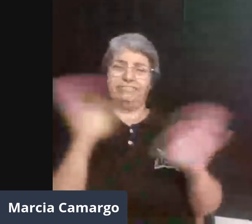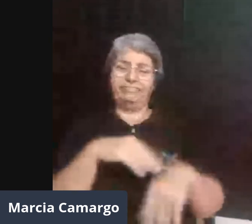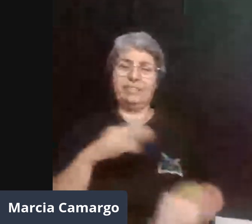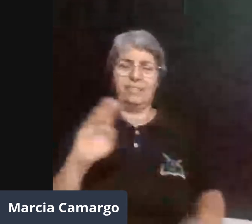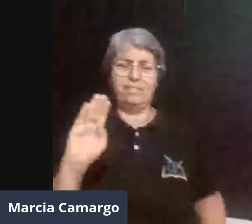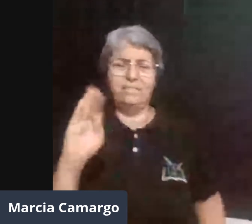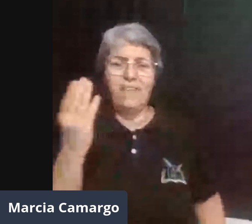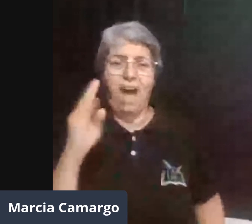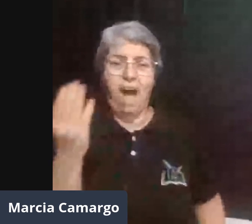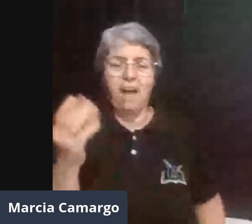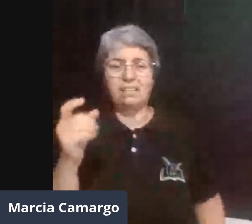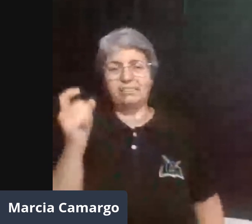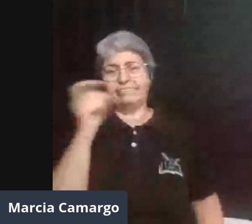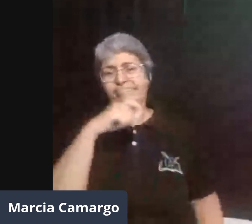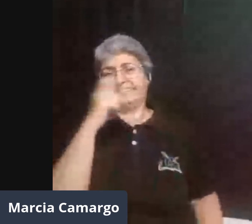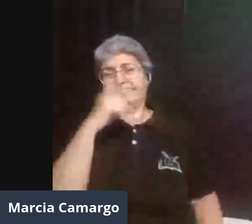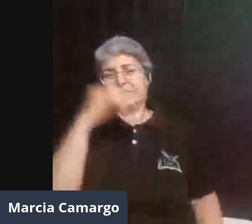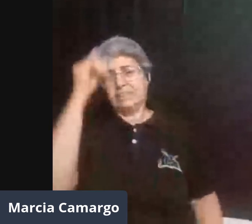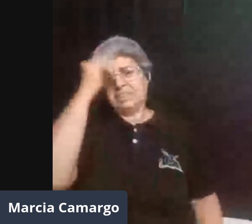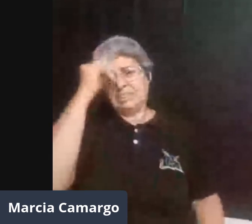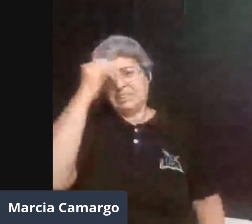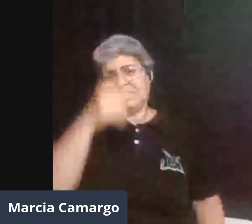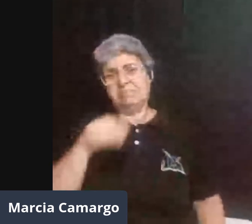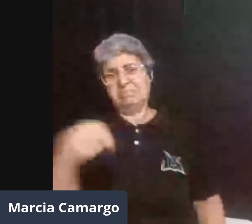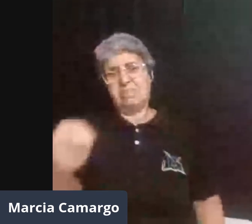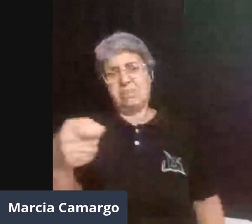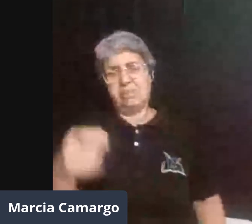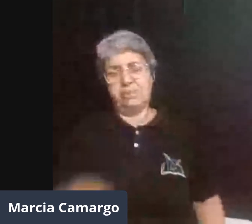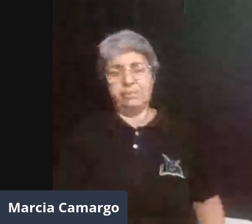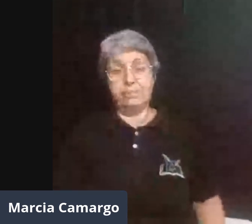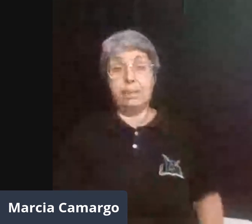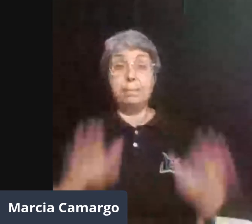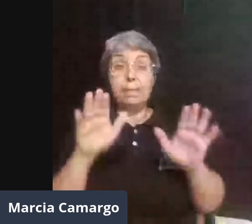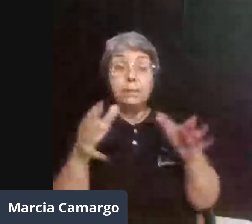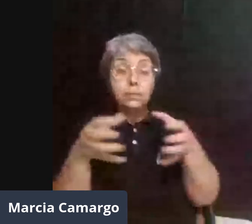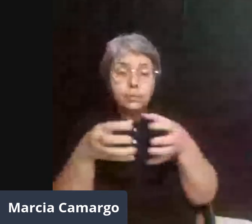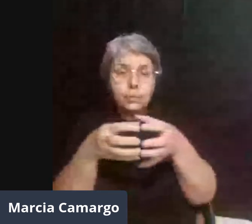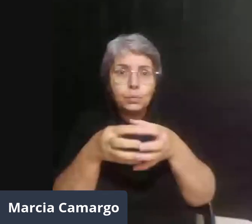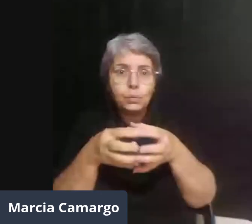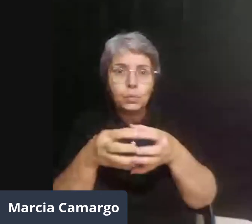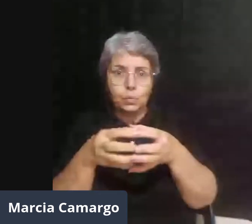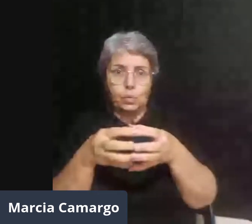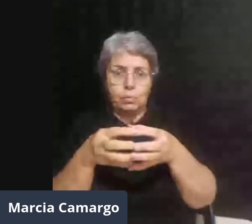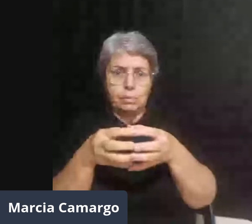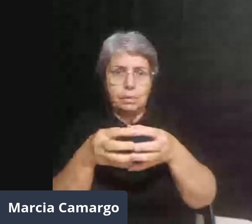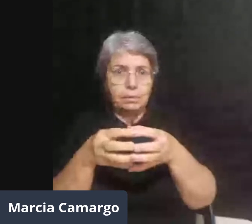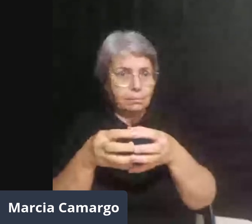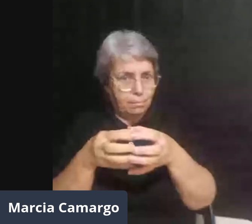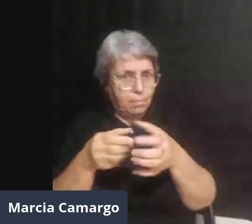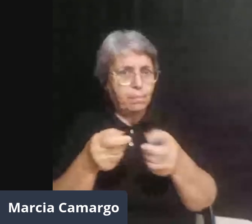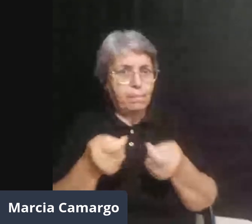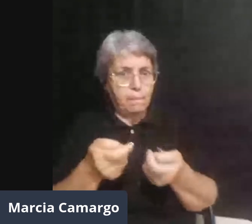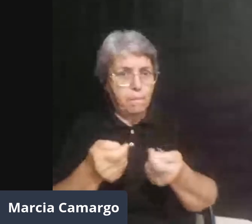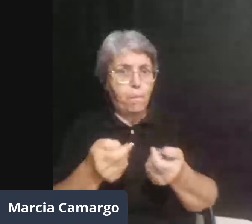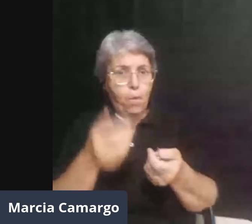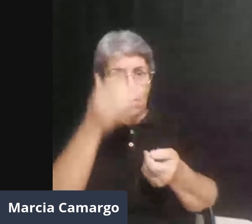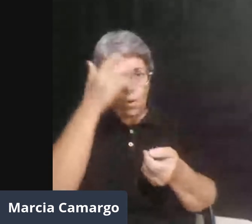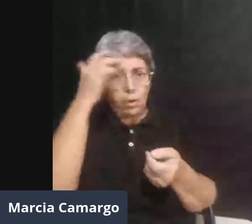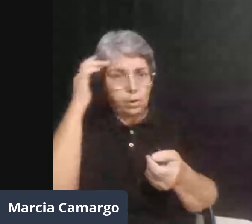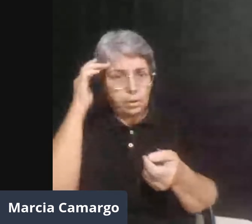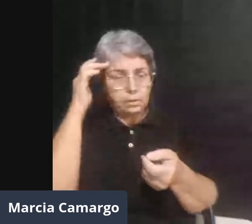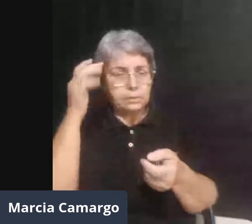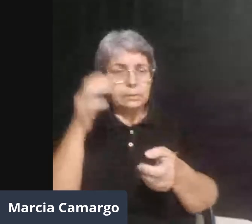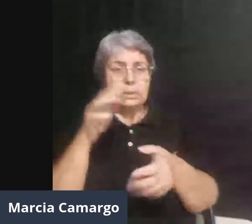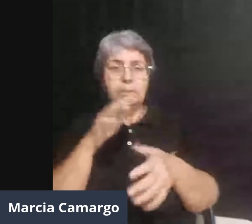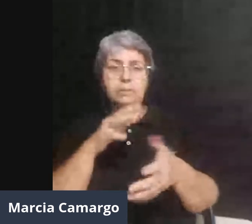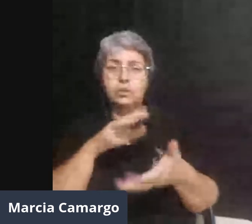um pequeno grupo de pessoas estava convencido de que esse movimento,